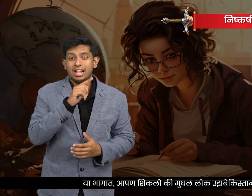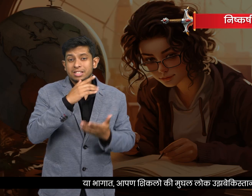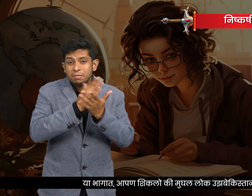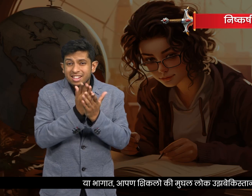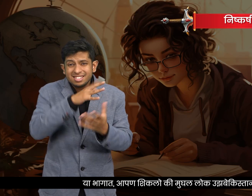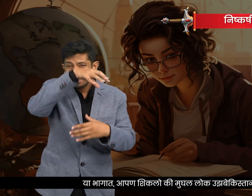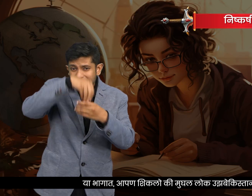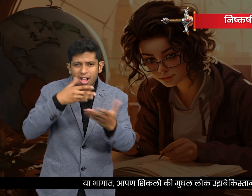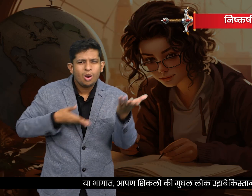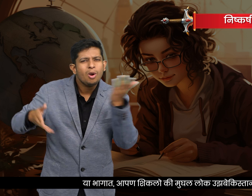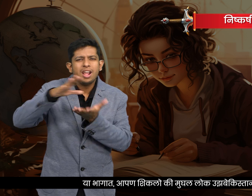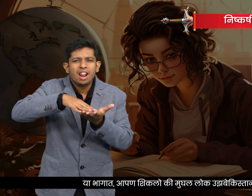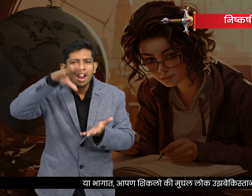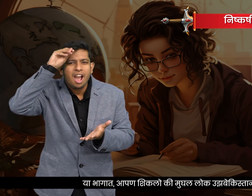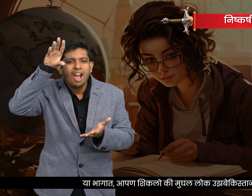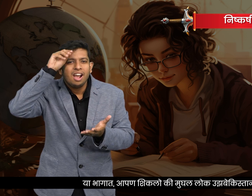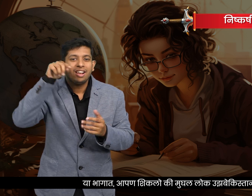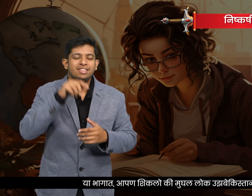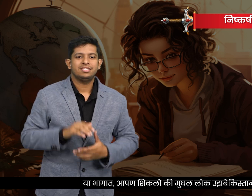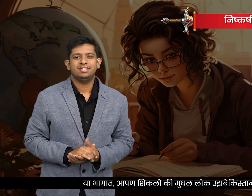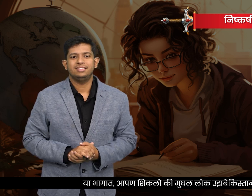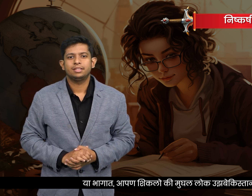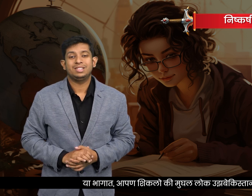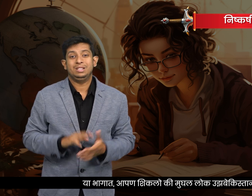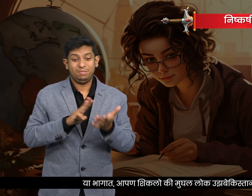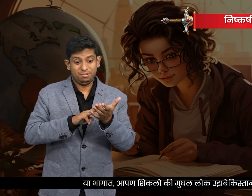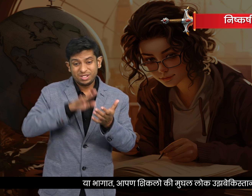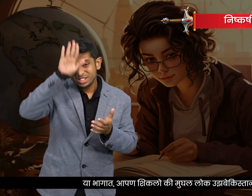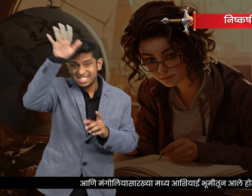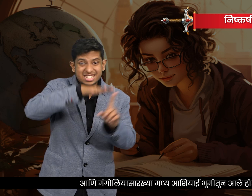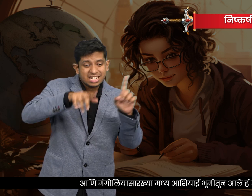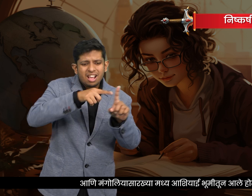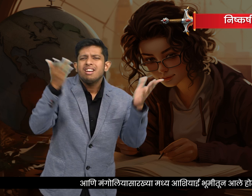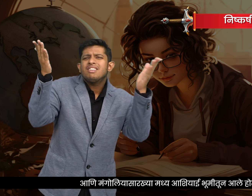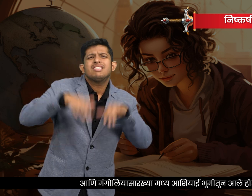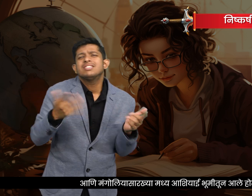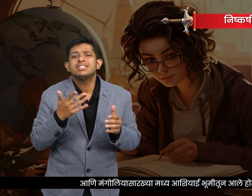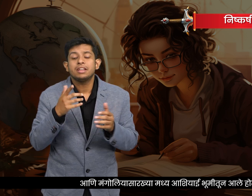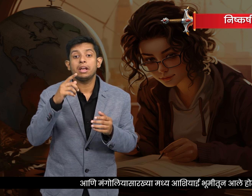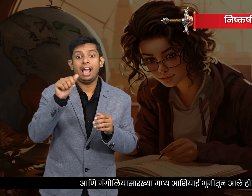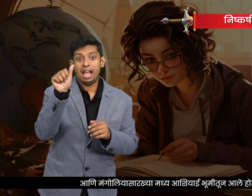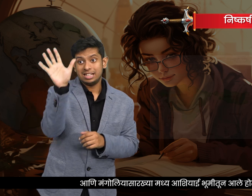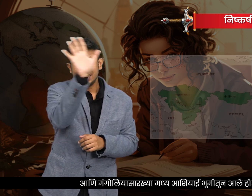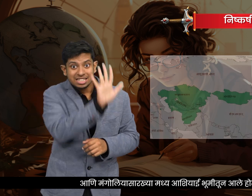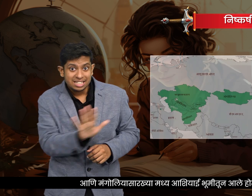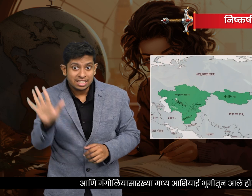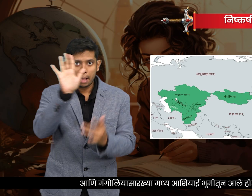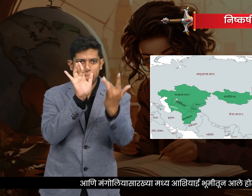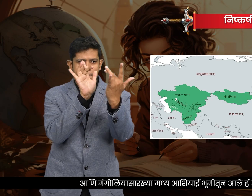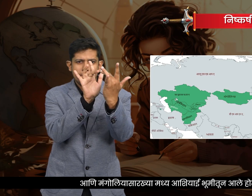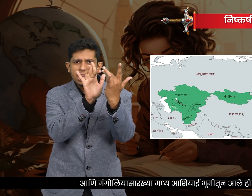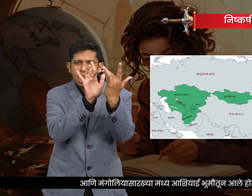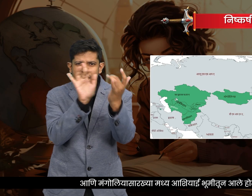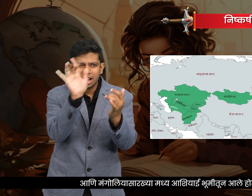या भागात आपण शिकलो की मुघल लोक उझबेकिस्तान आणि मंगोलिया सारख्या